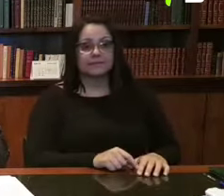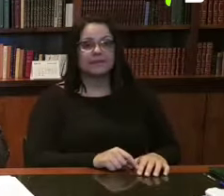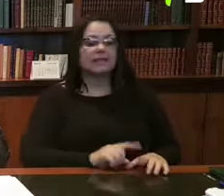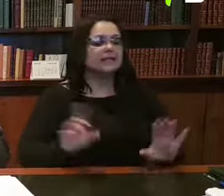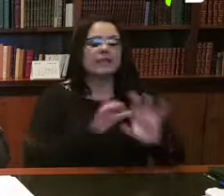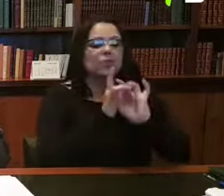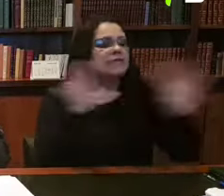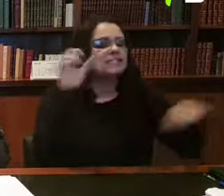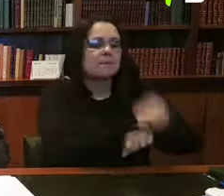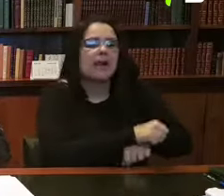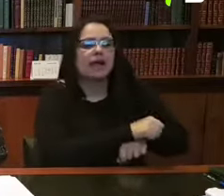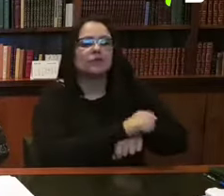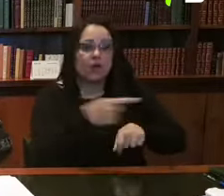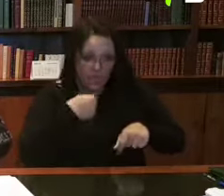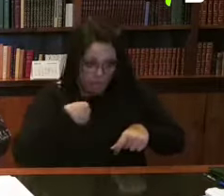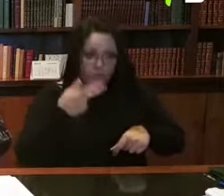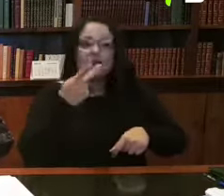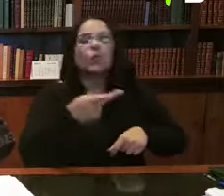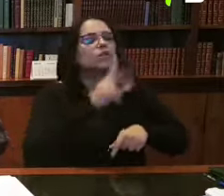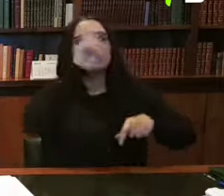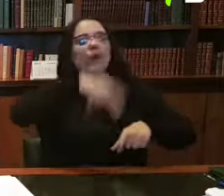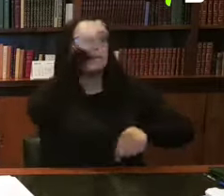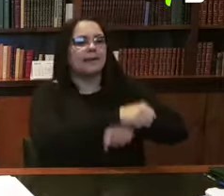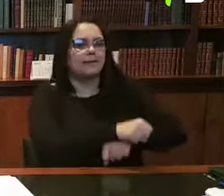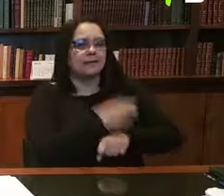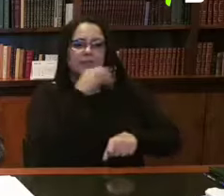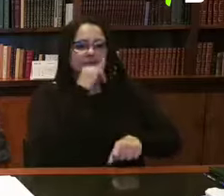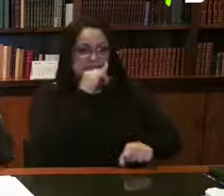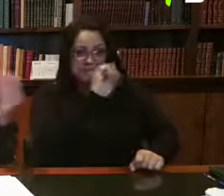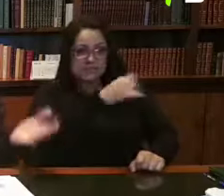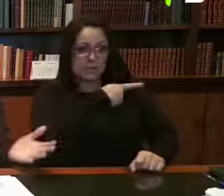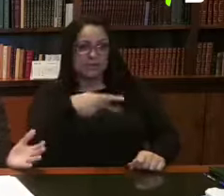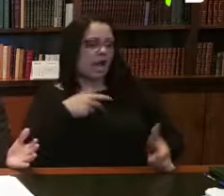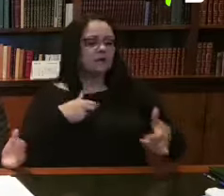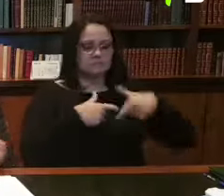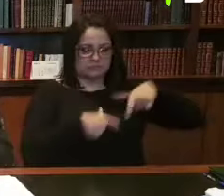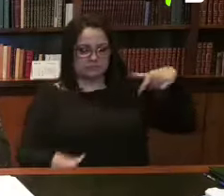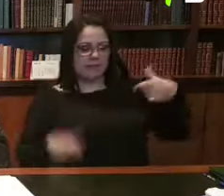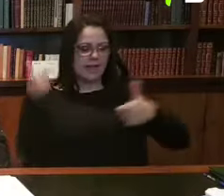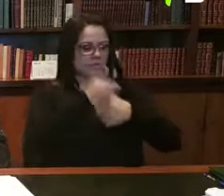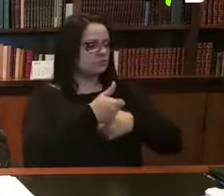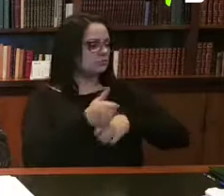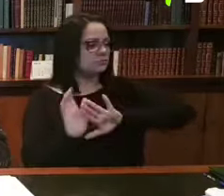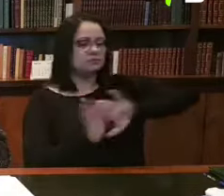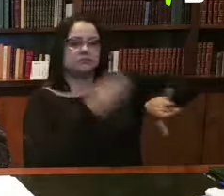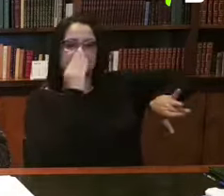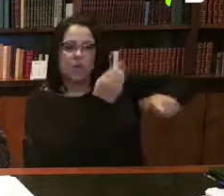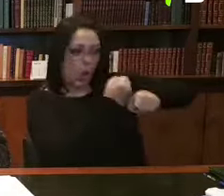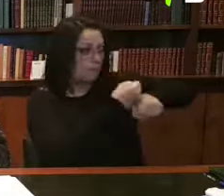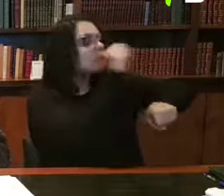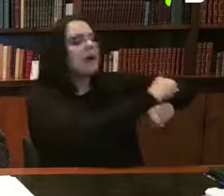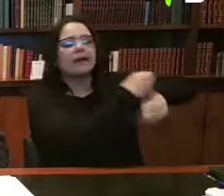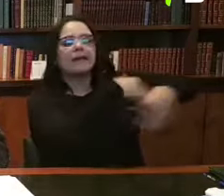não deixar obra parada que é muito comum quando presente assumo ele esquece tudo que foi feito e faz as suas obras nós